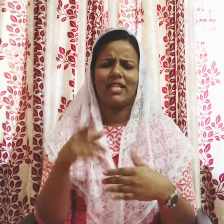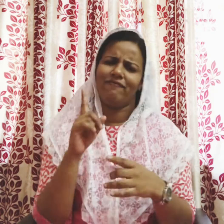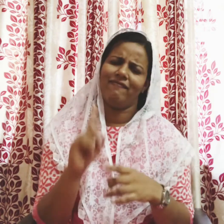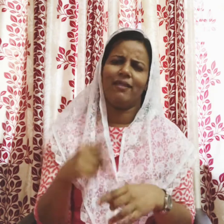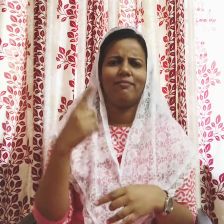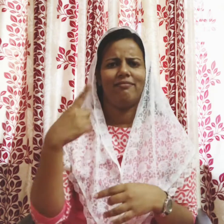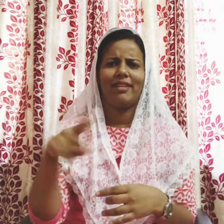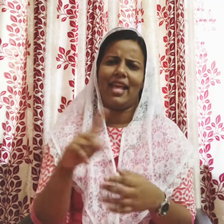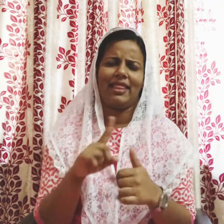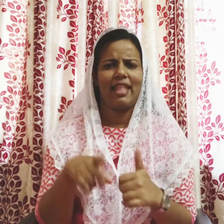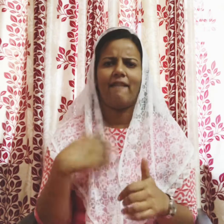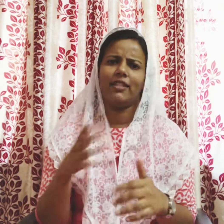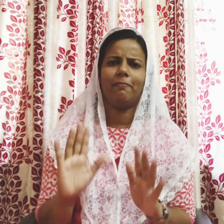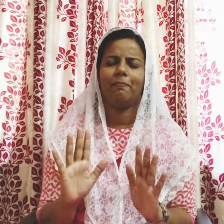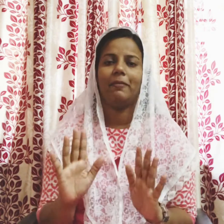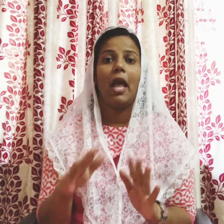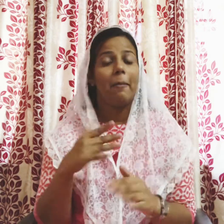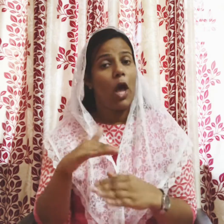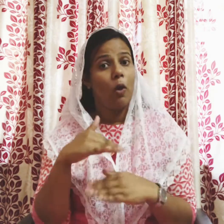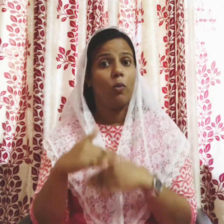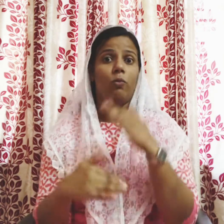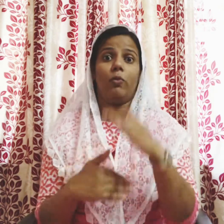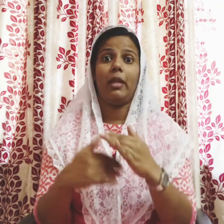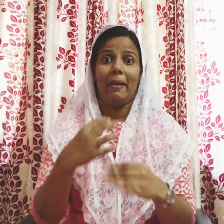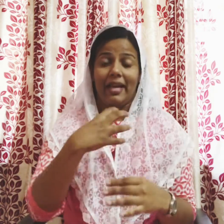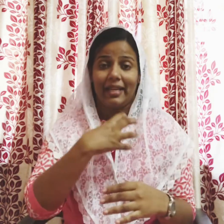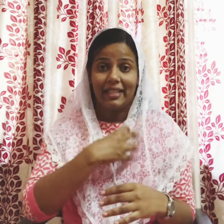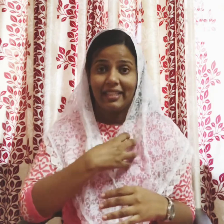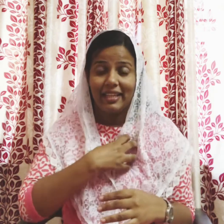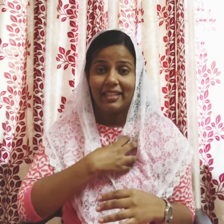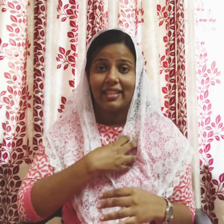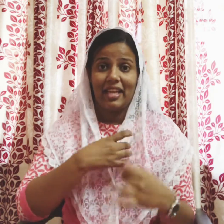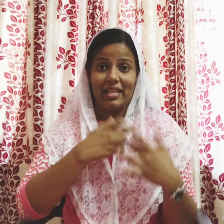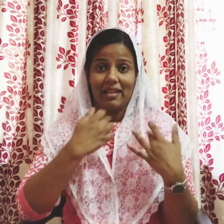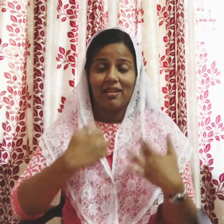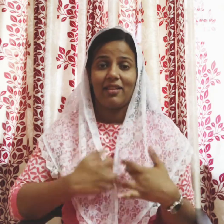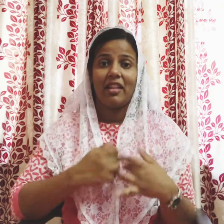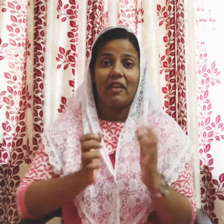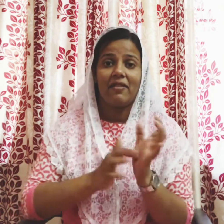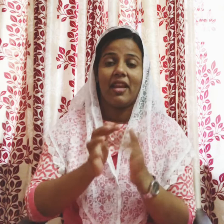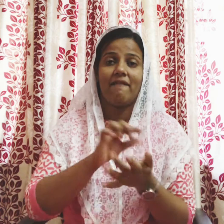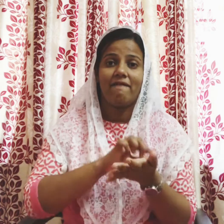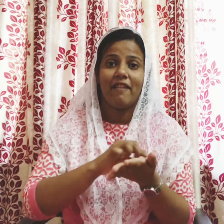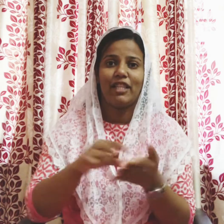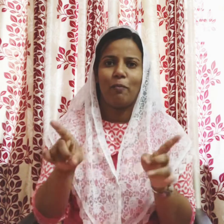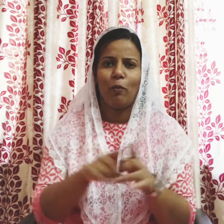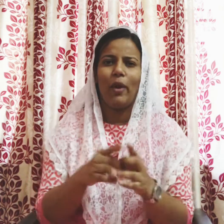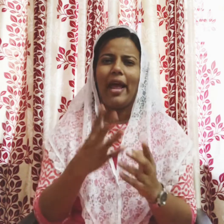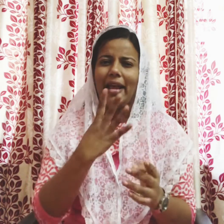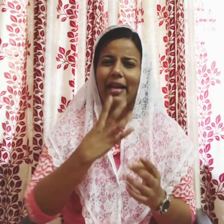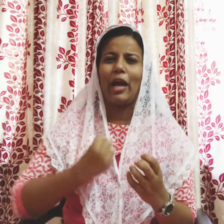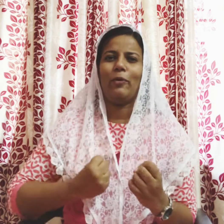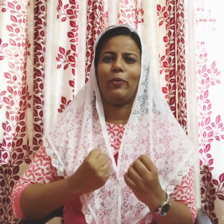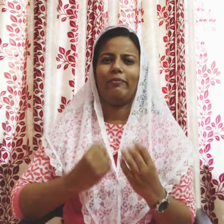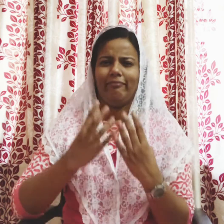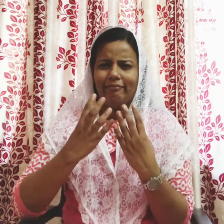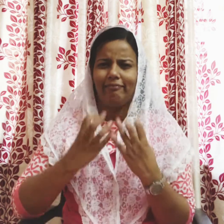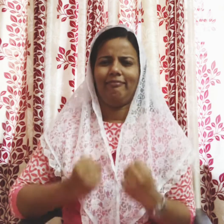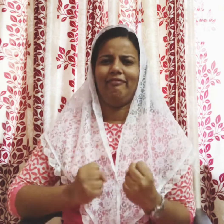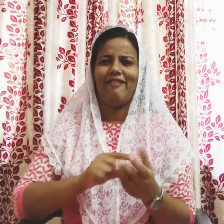വരുത്തണം, അത് അത്യാവശ്യമാണ്. എന്നാൽ അതിലുപരിയായി നമ്മുടെ ഹൃദയത്തിന് ദൈവവചനപ്രകാരം ഒരു കൺട്രോൾ ഉണ്ടാകണം. ദൈവവചനപ്രകാരം